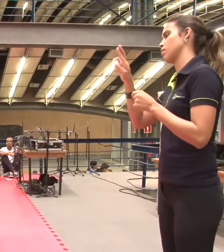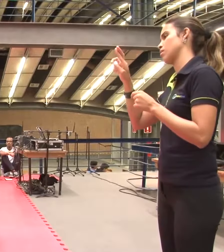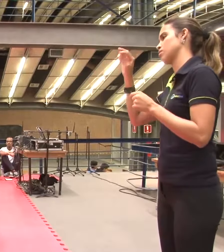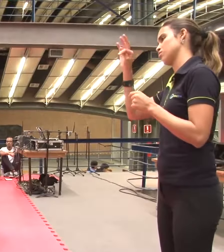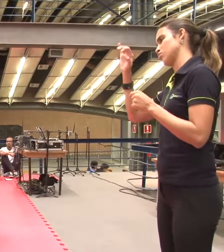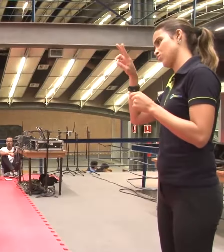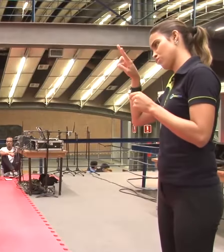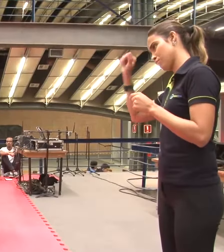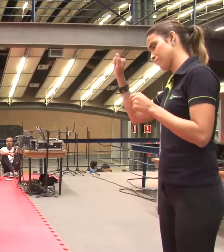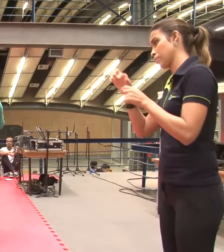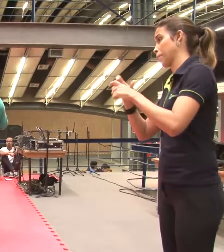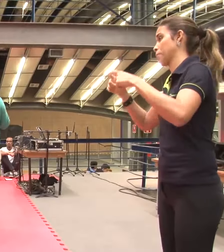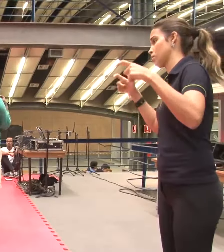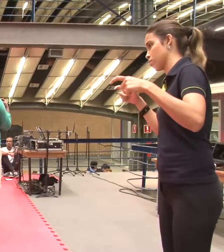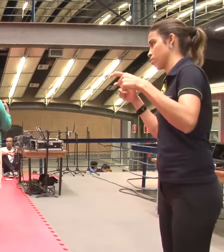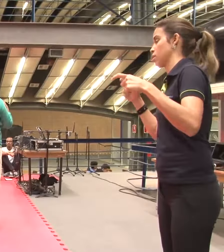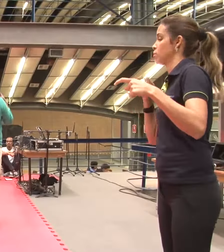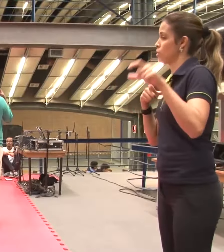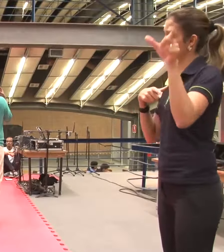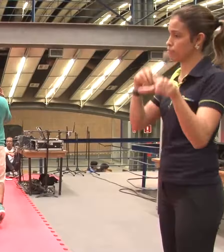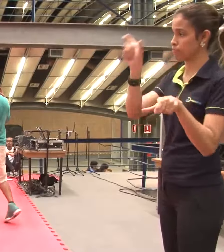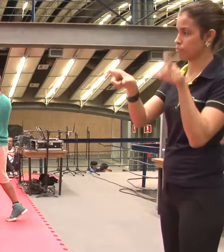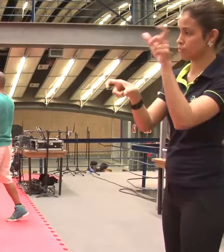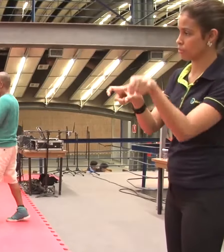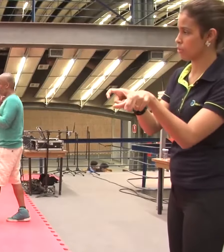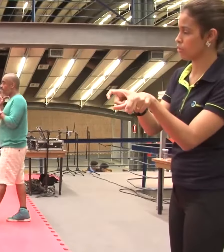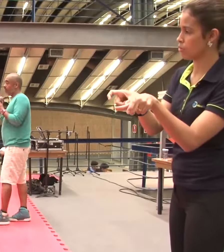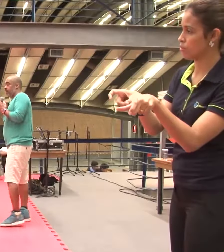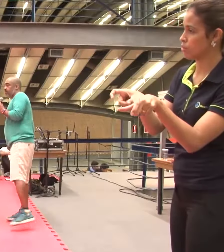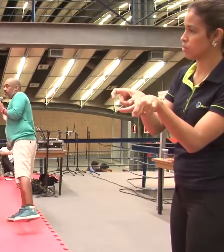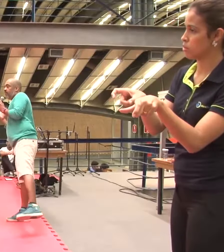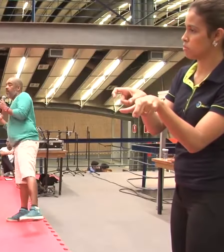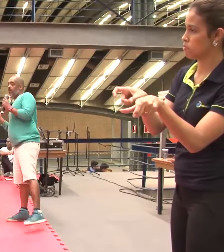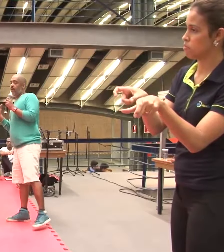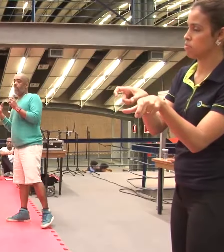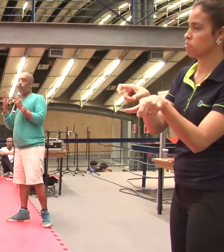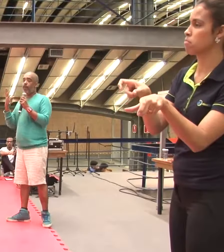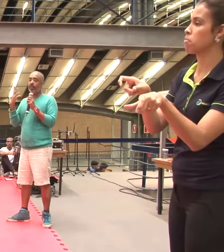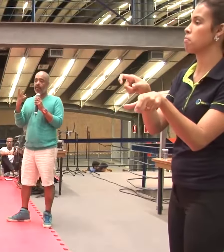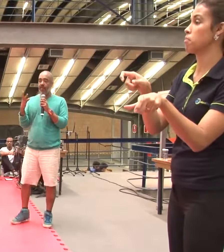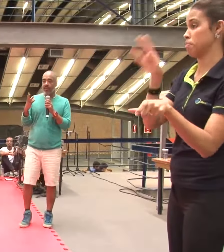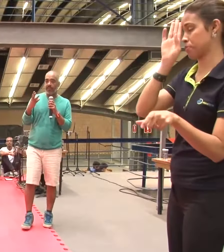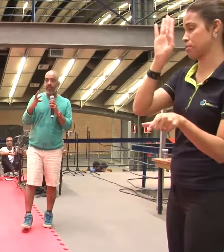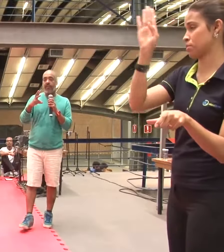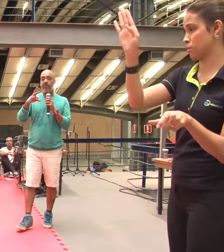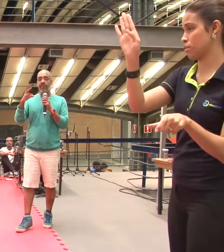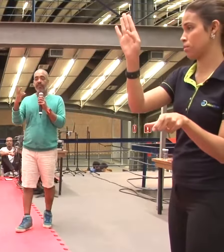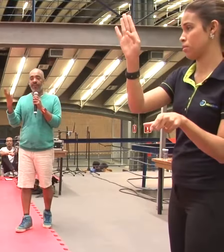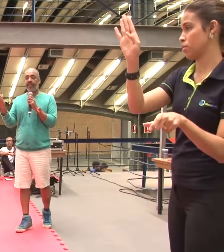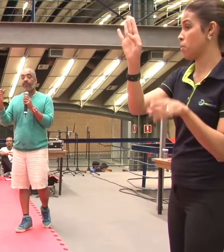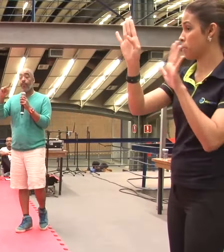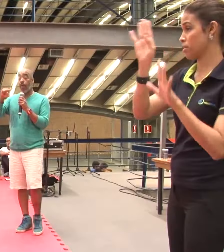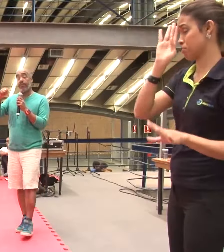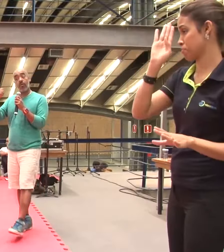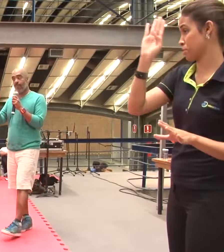Da mesma maneira, eu tenho personagens que protagonizam, e quando protagonizam, não